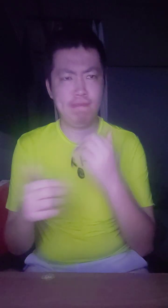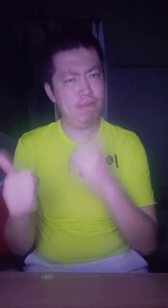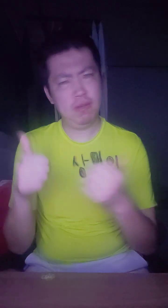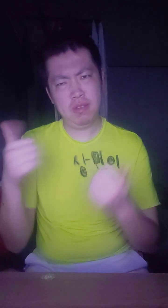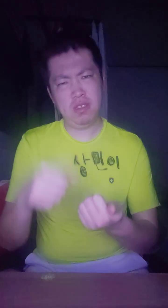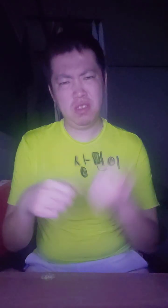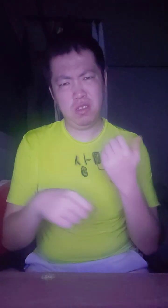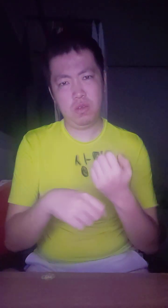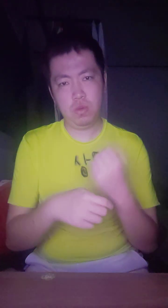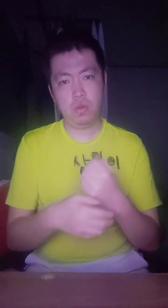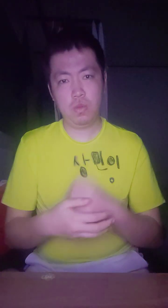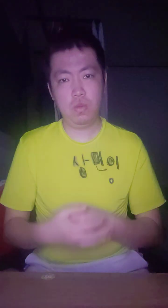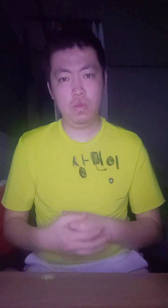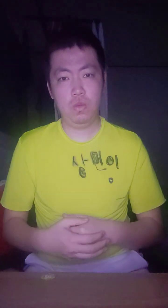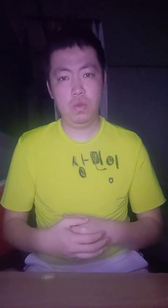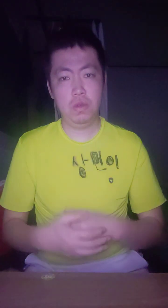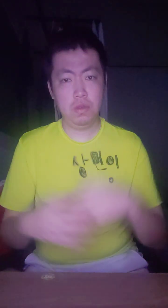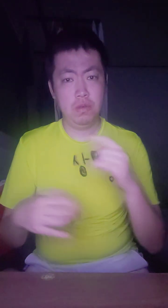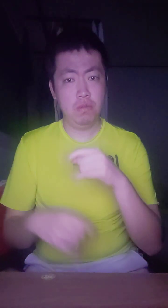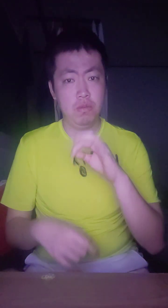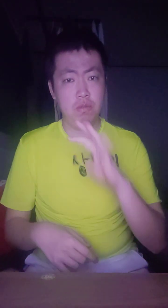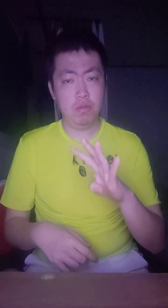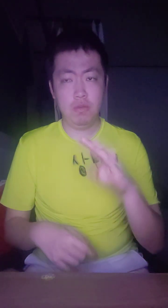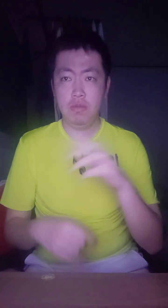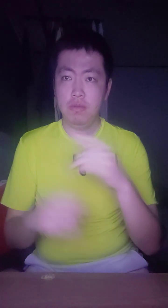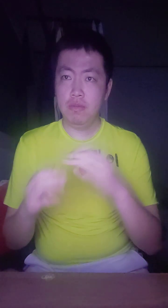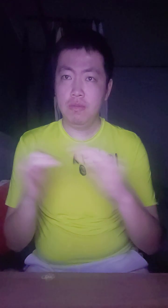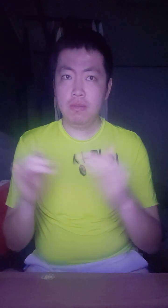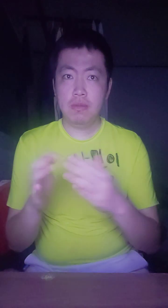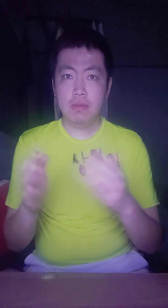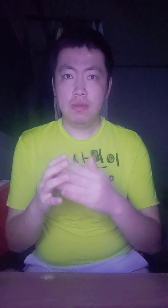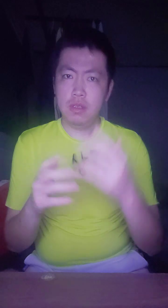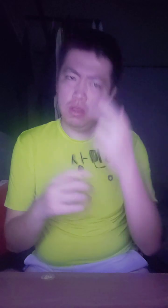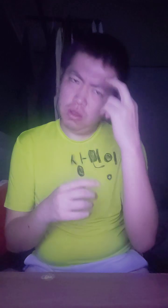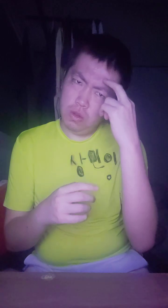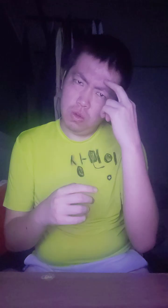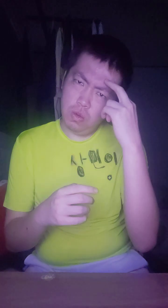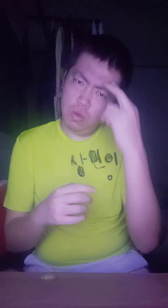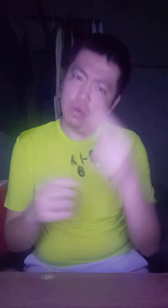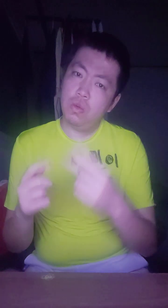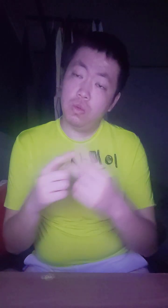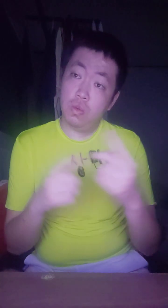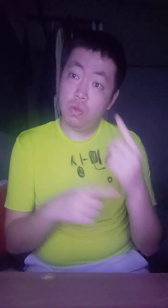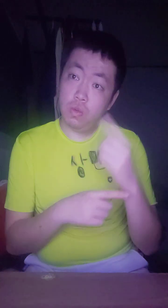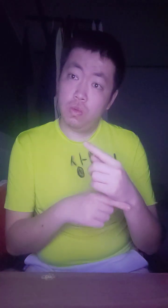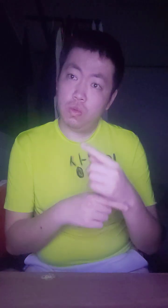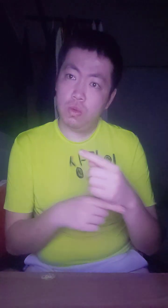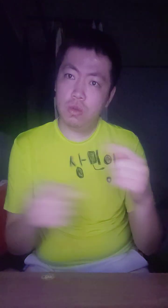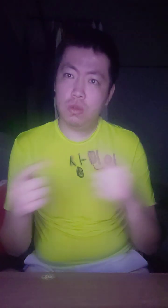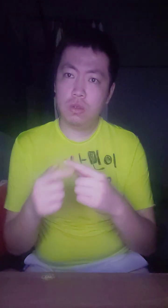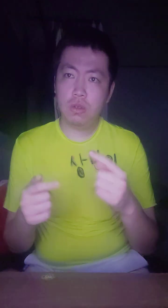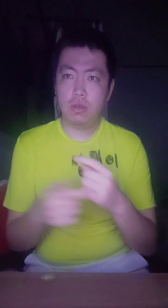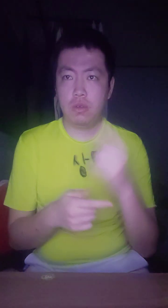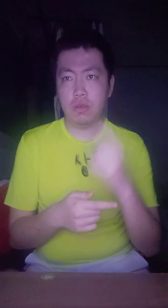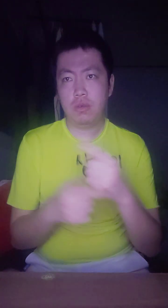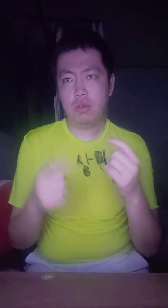적었습니다. 2014년 무렵 유 씨가 뇌종양의 일종인 청신경 종양으로 큰 수술을 받을